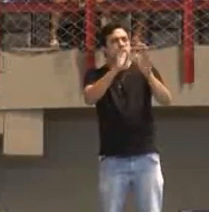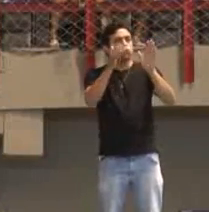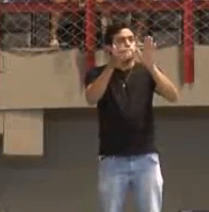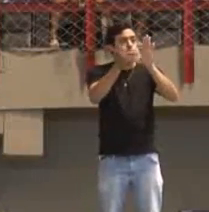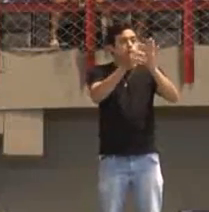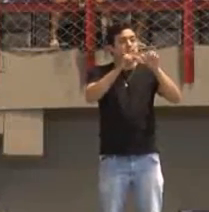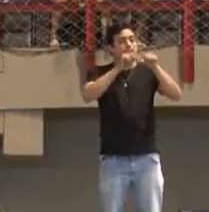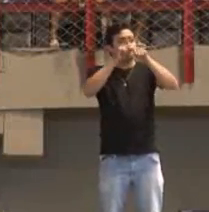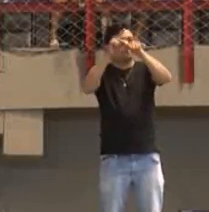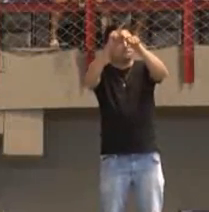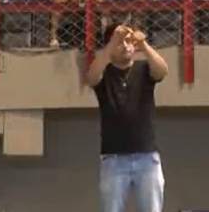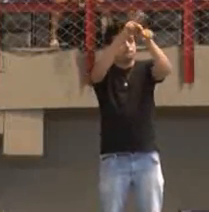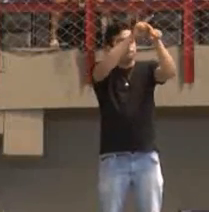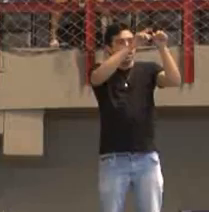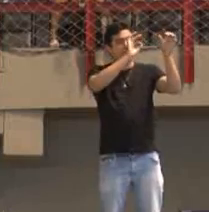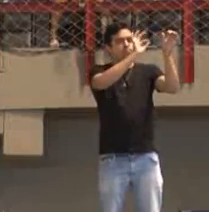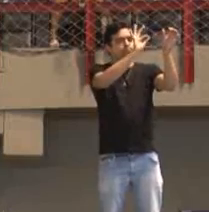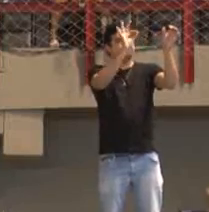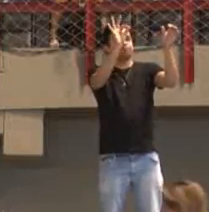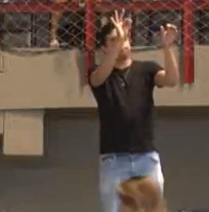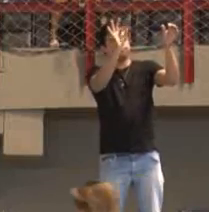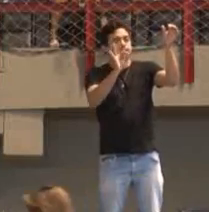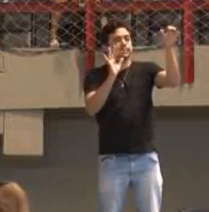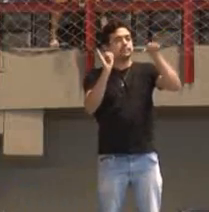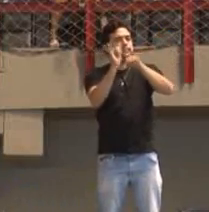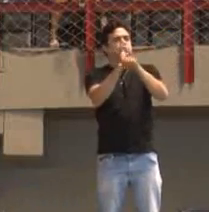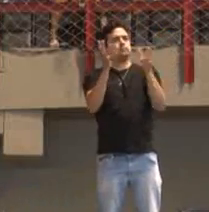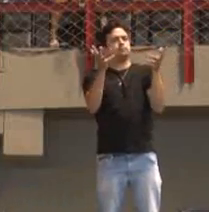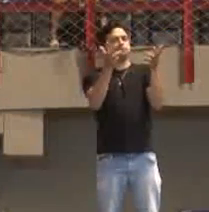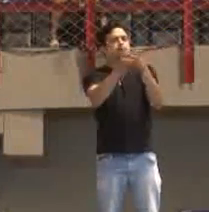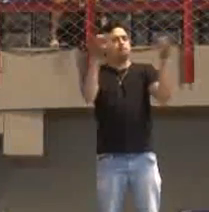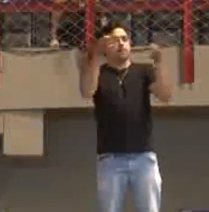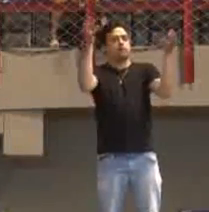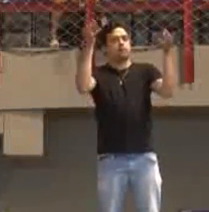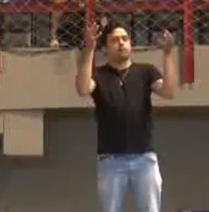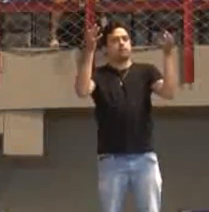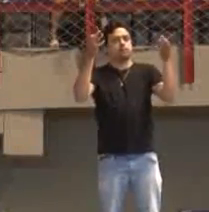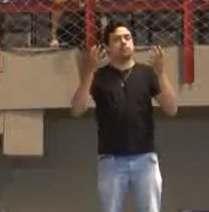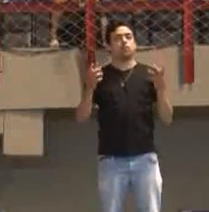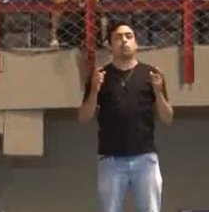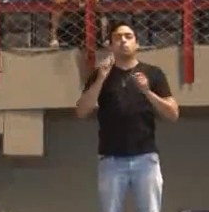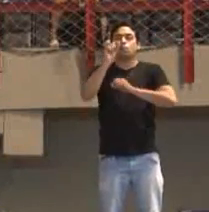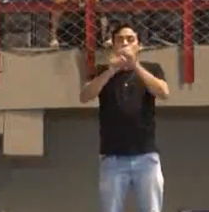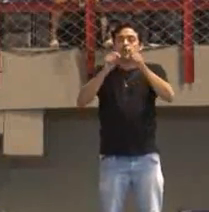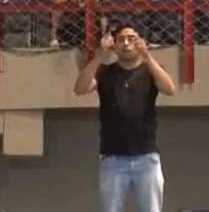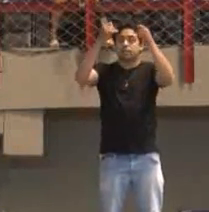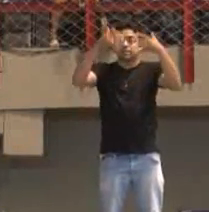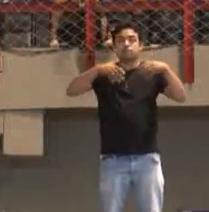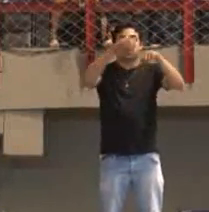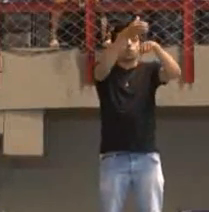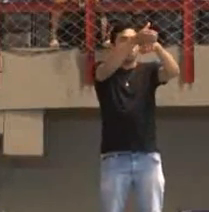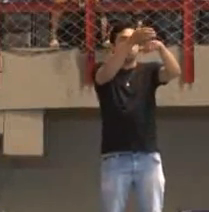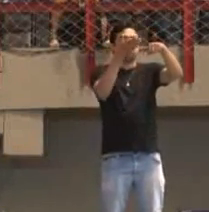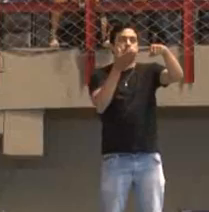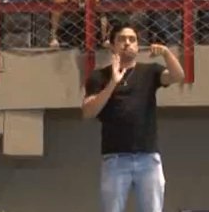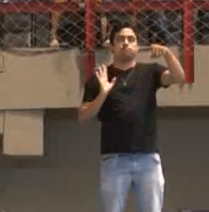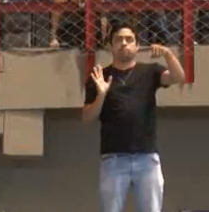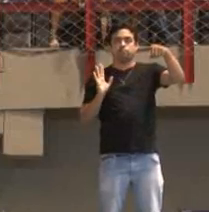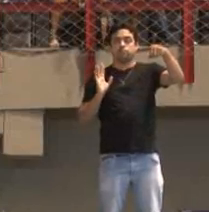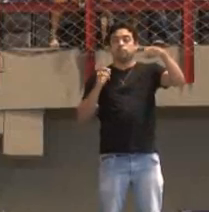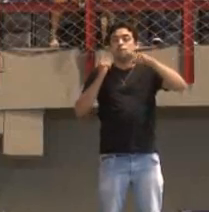em pétalas colmada, digníssima de sua perfeição. Vai falando de um copo.